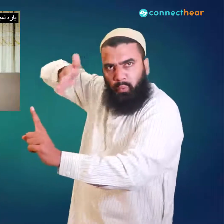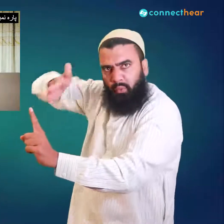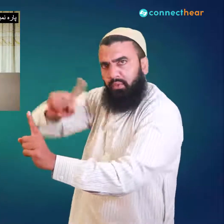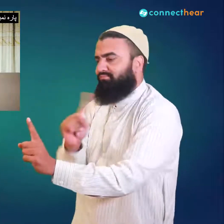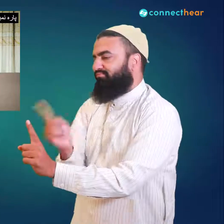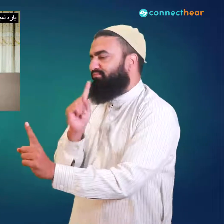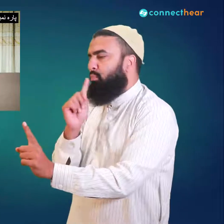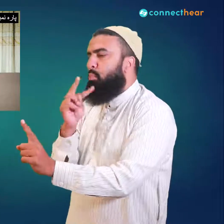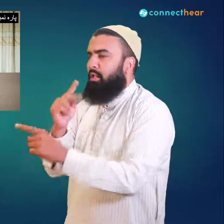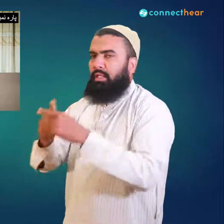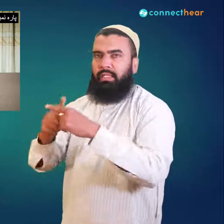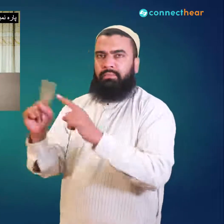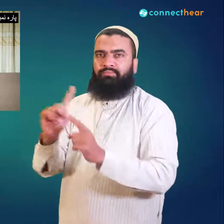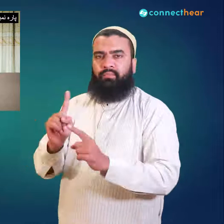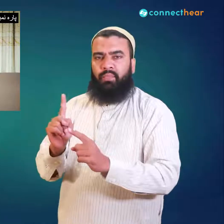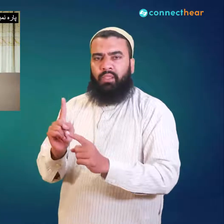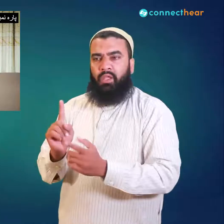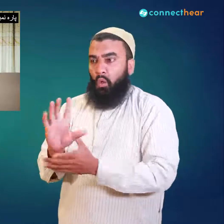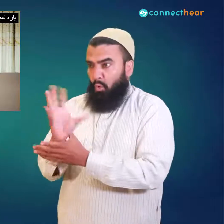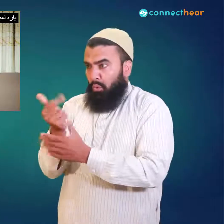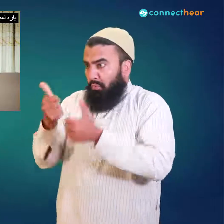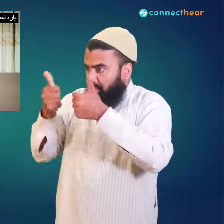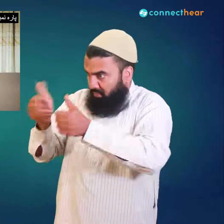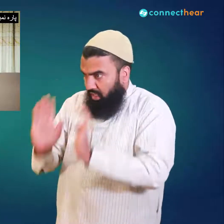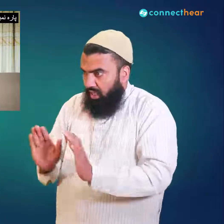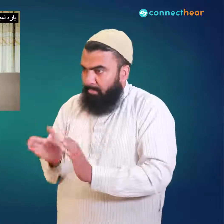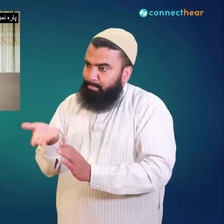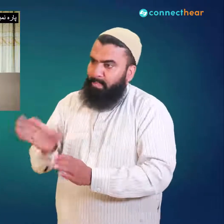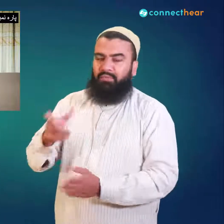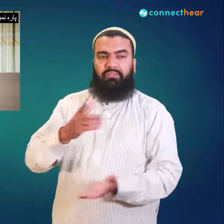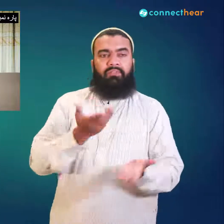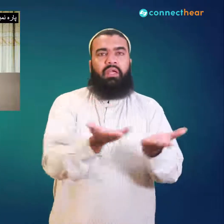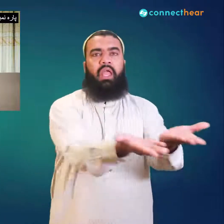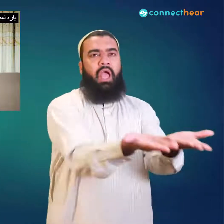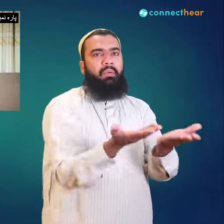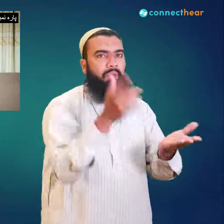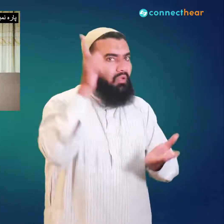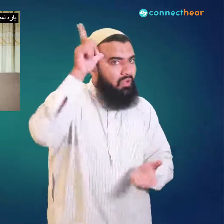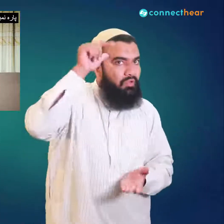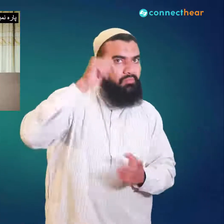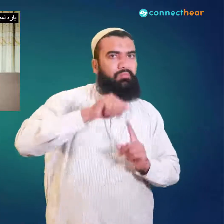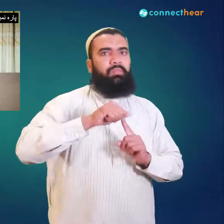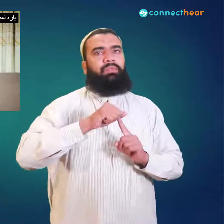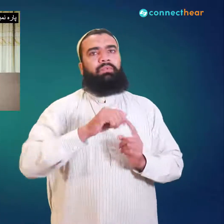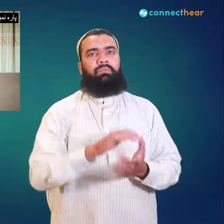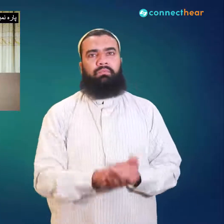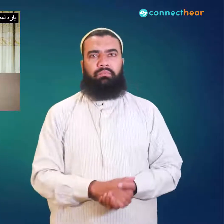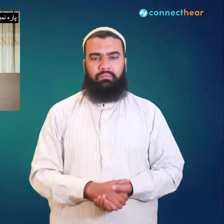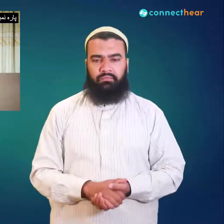پیچھے اور دنیا کی مال و متاع کے پیچھے نہ پڑا جائے۔